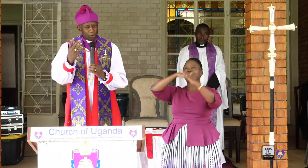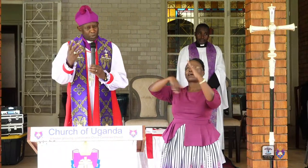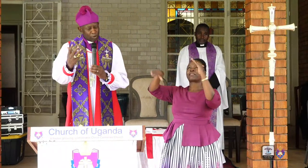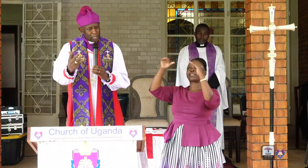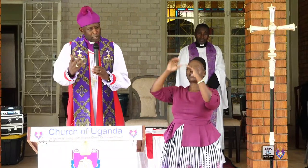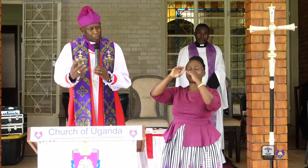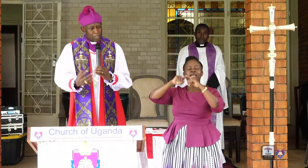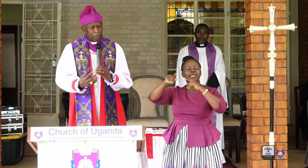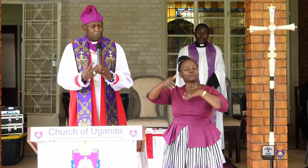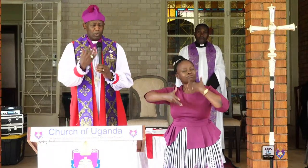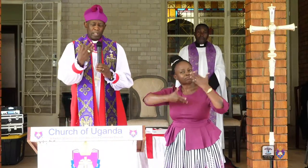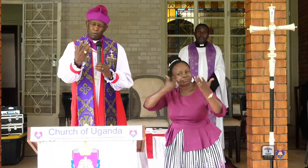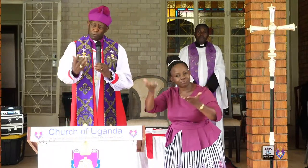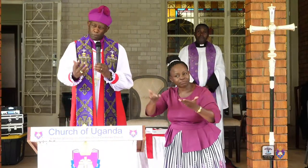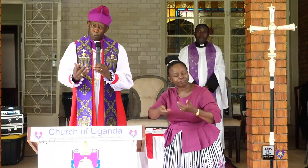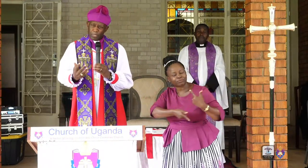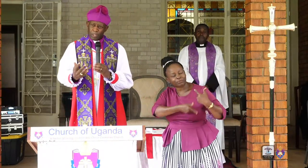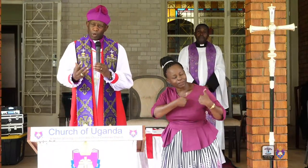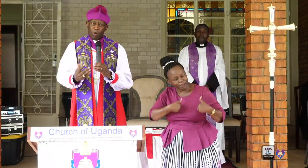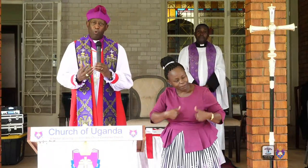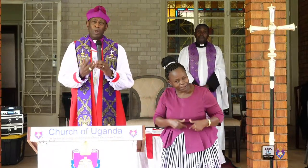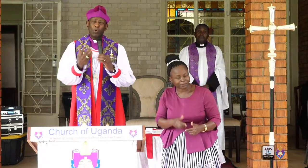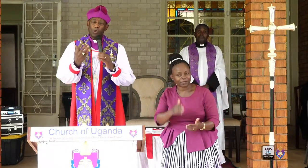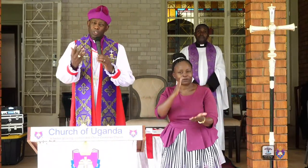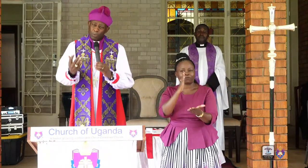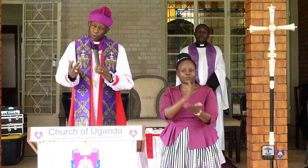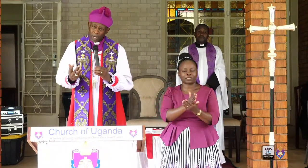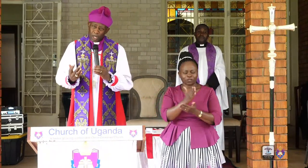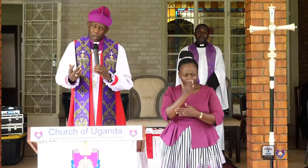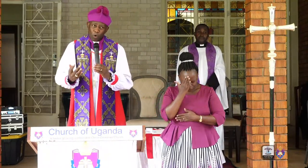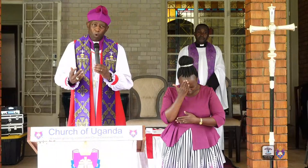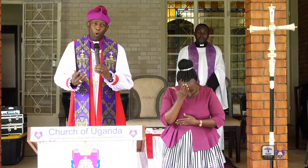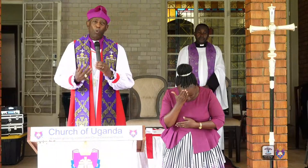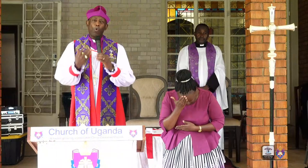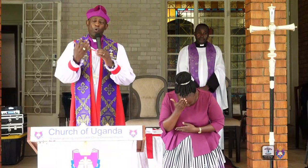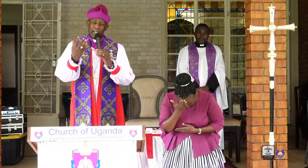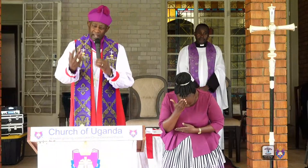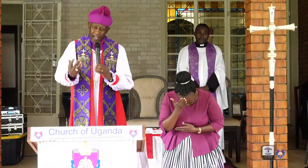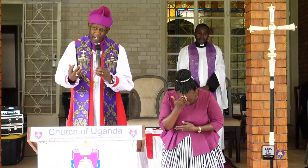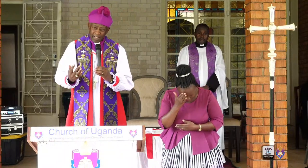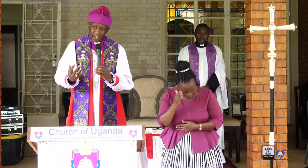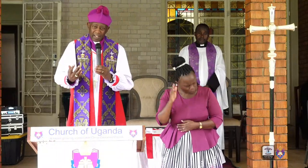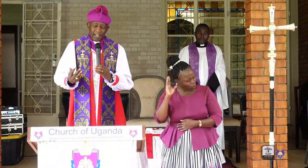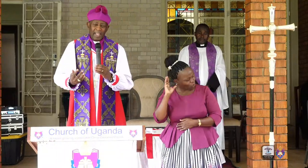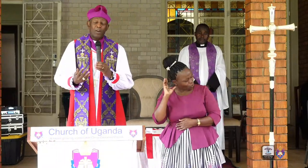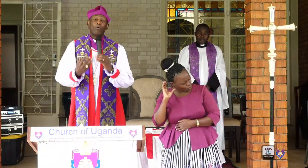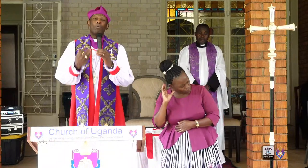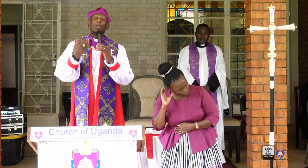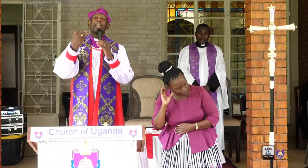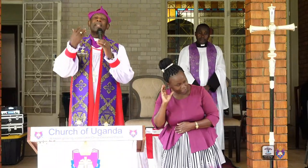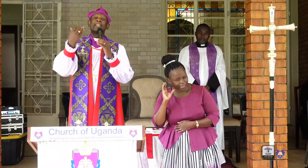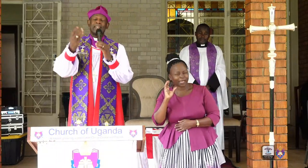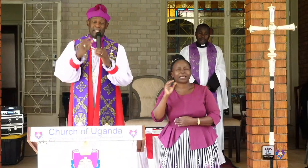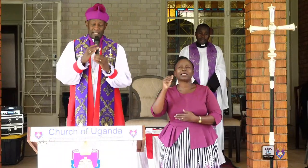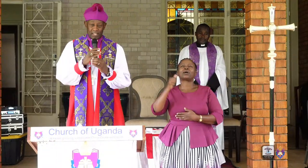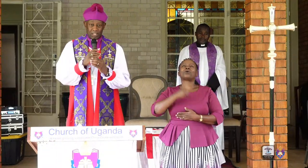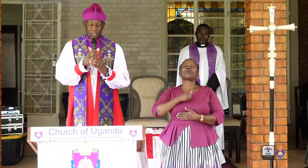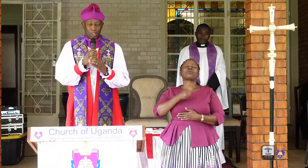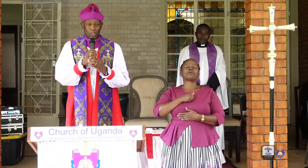naye tubyatulenga n'omutima omutulivu ogwegonjebwa oguwulira era